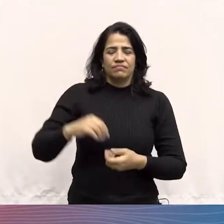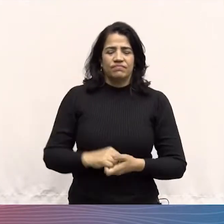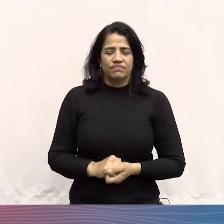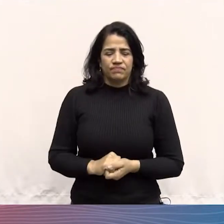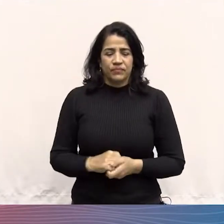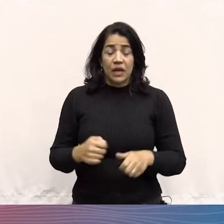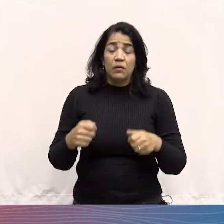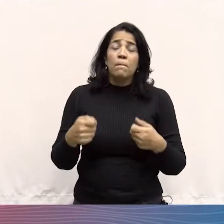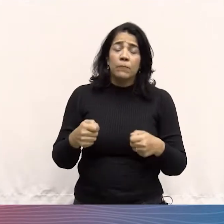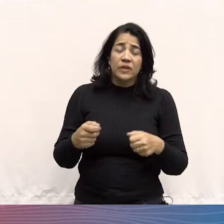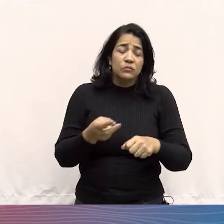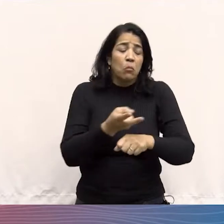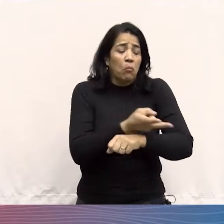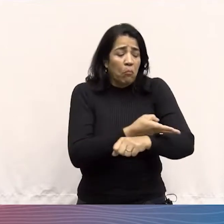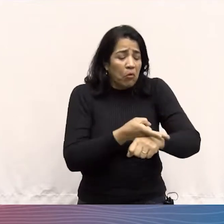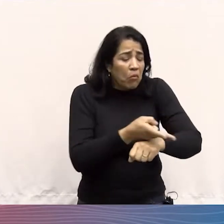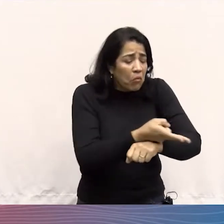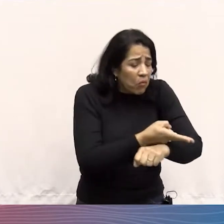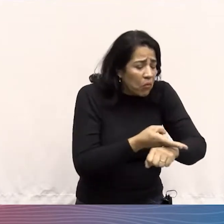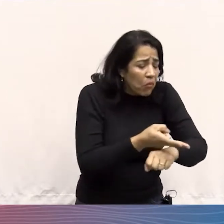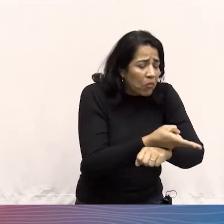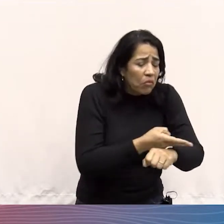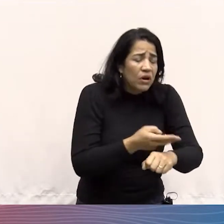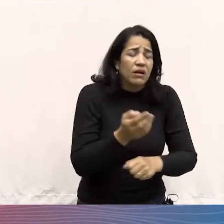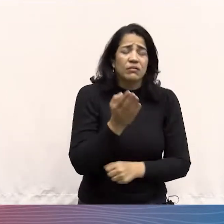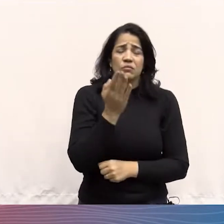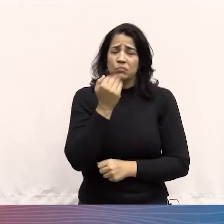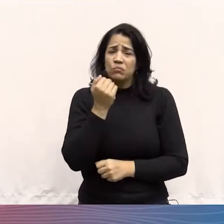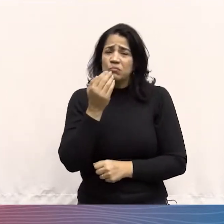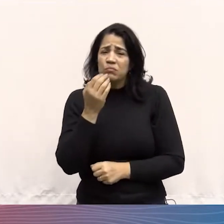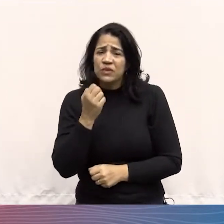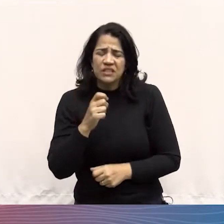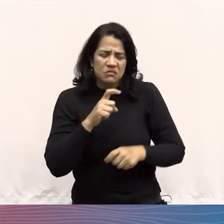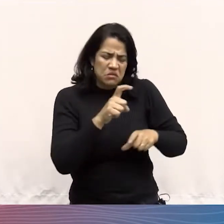alimento, né? Viraram criadores de gado